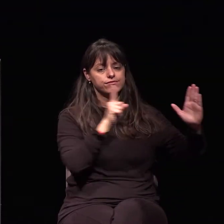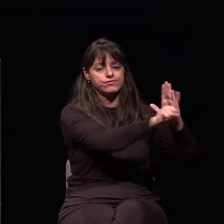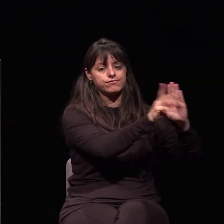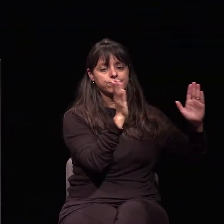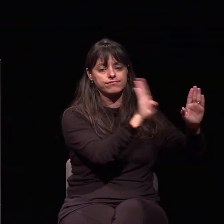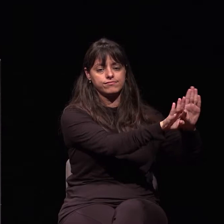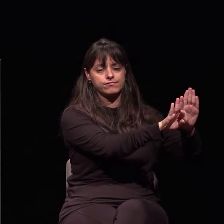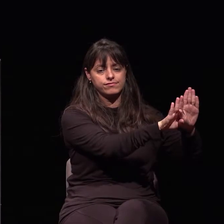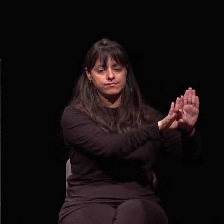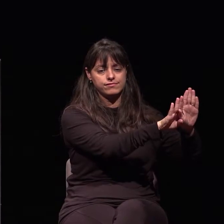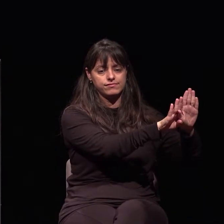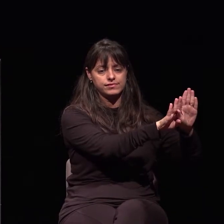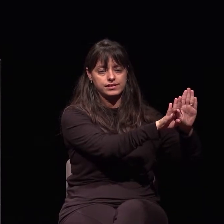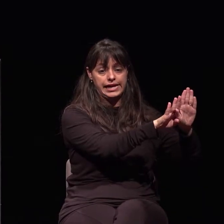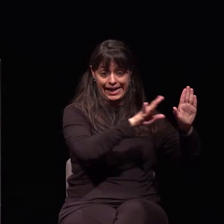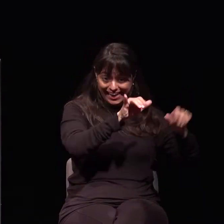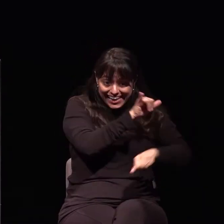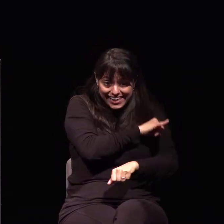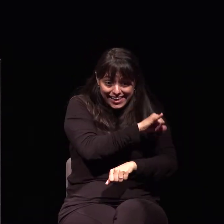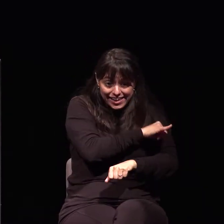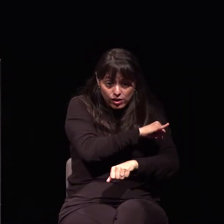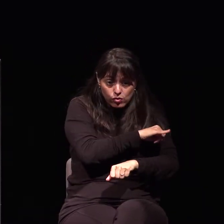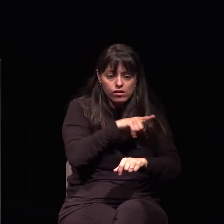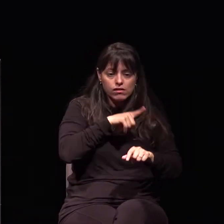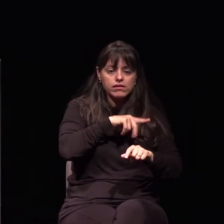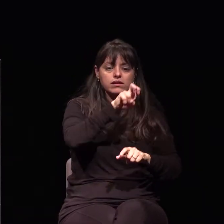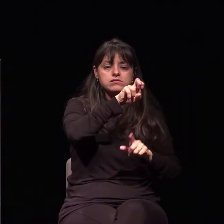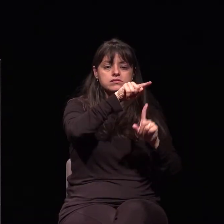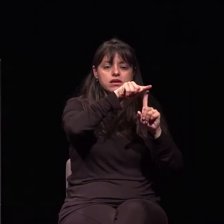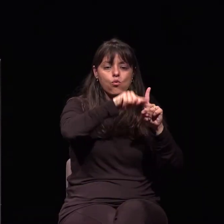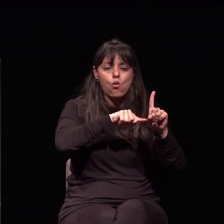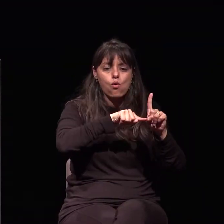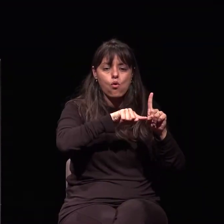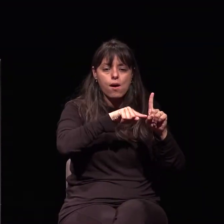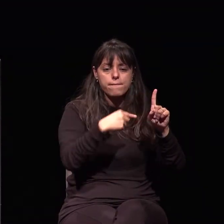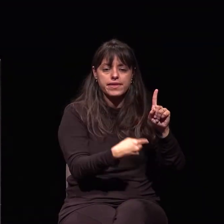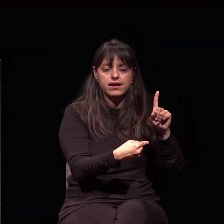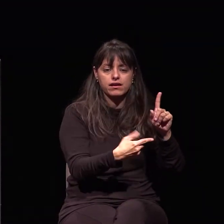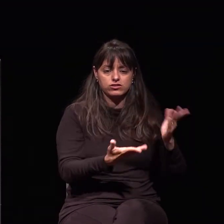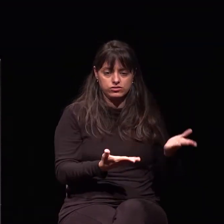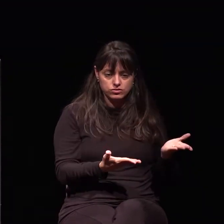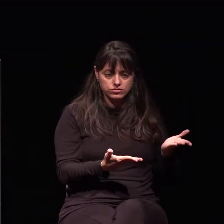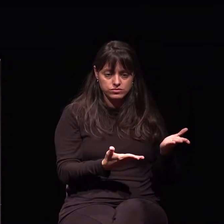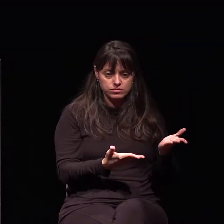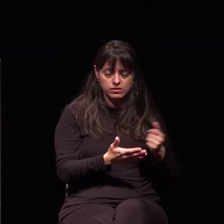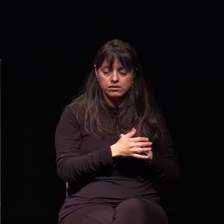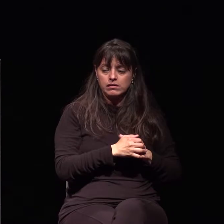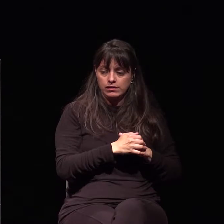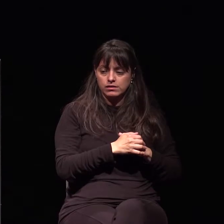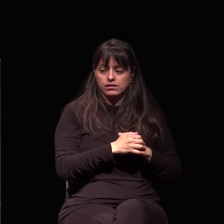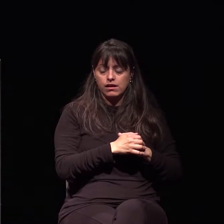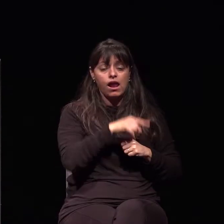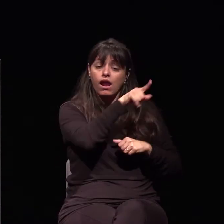abaixo de zero, isso no Rio de Janeiro, lá no DOI-CODE do Rio de Janeiro, na Barão de Mesquita.